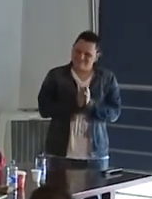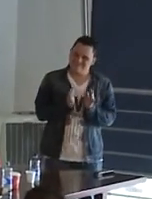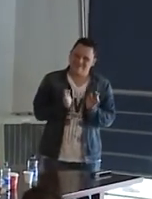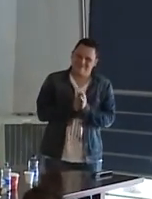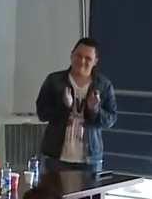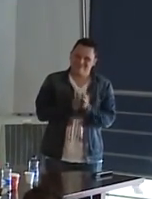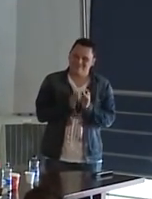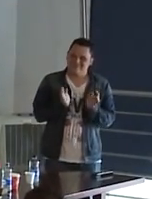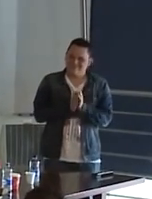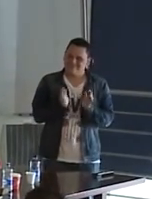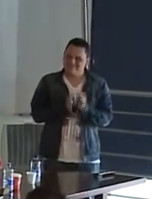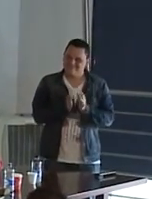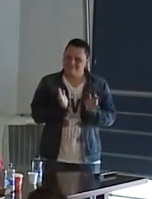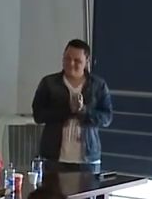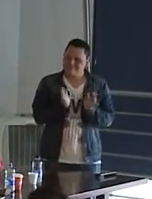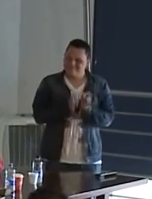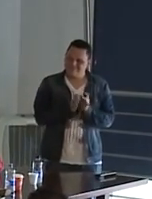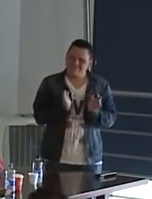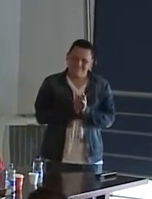Espérate ahí.